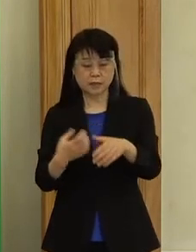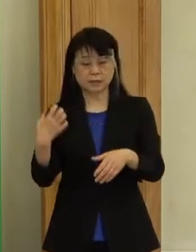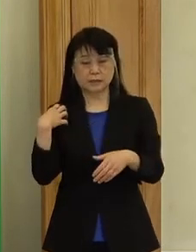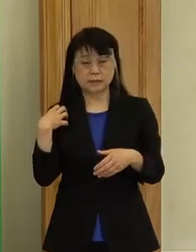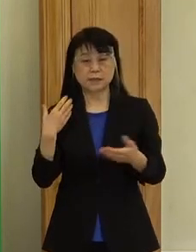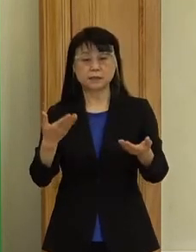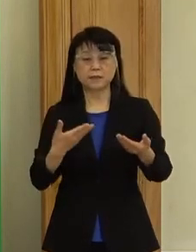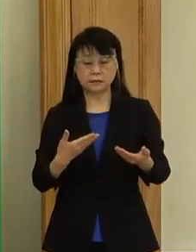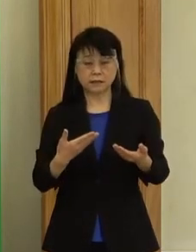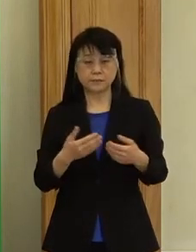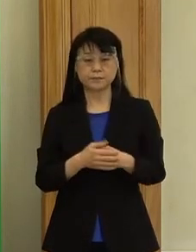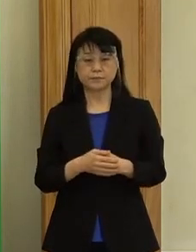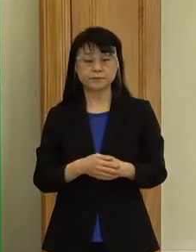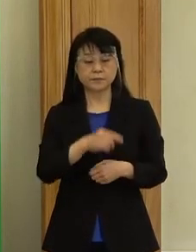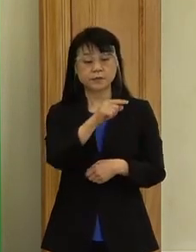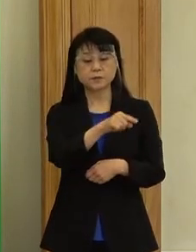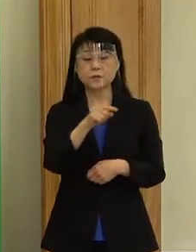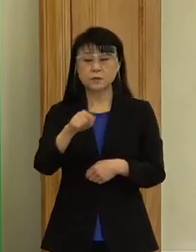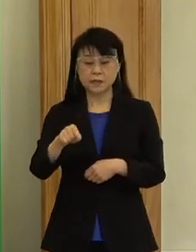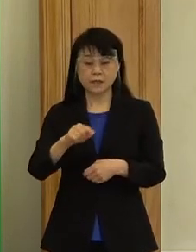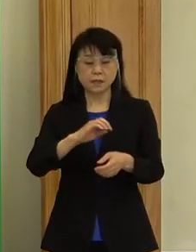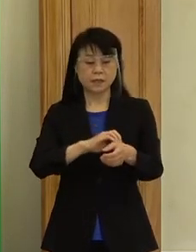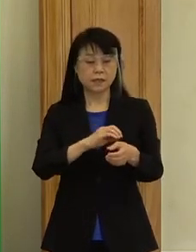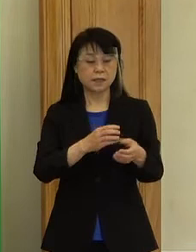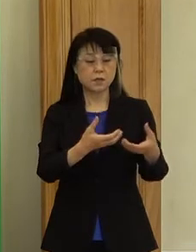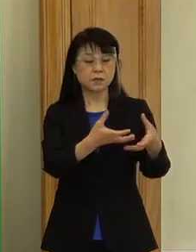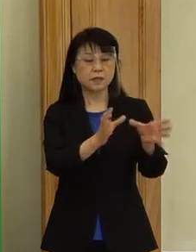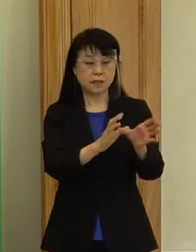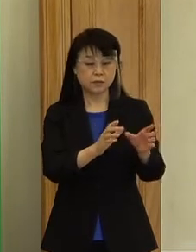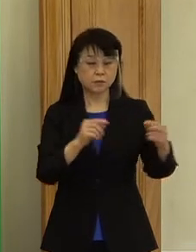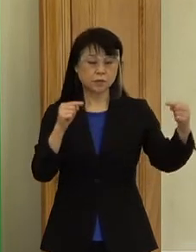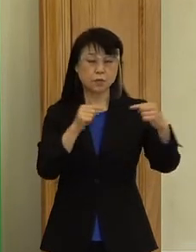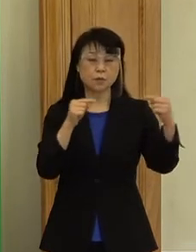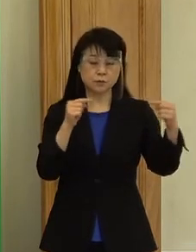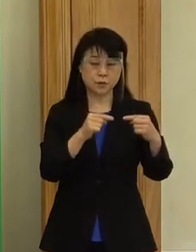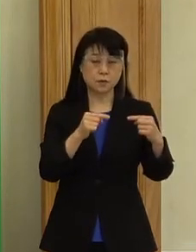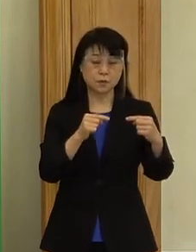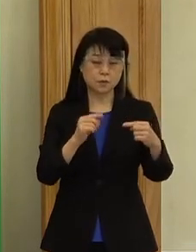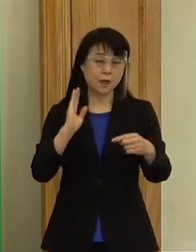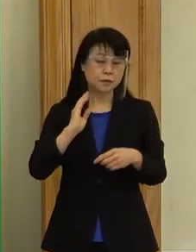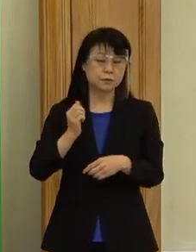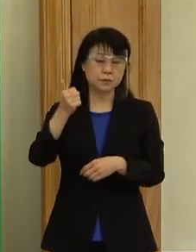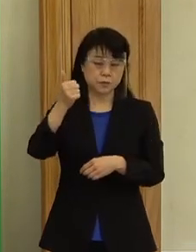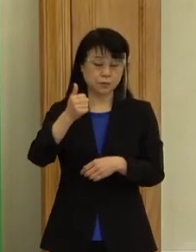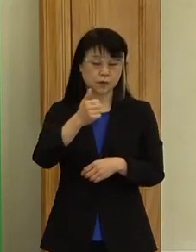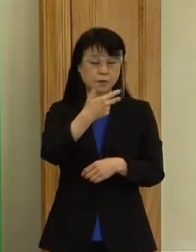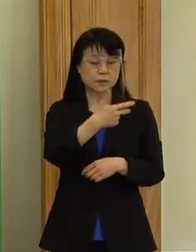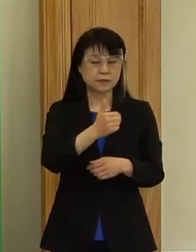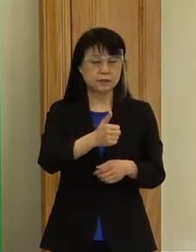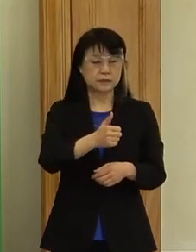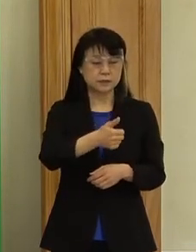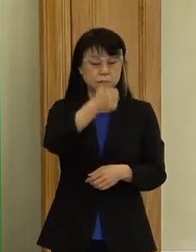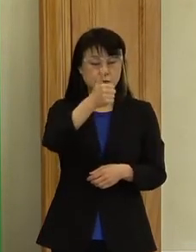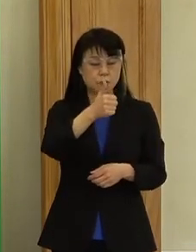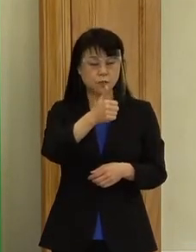各市町村で医療機関との交渉には首長さん、市町村長さんが当たってきていただいた、本当にご苦